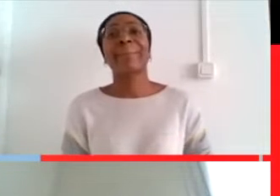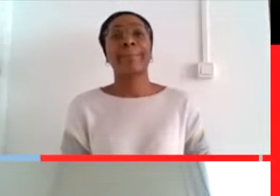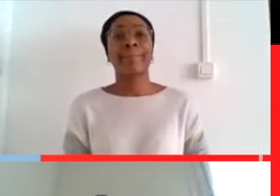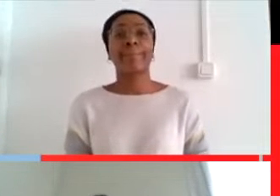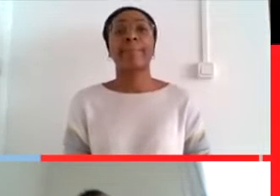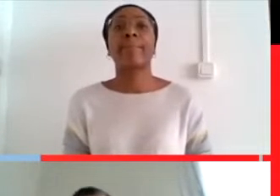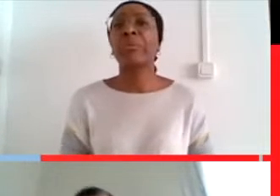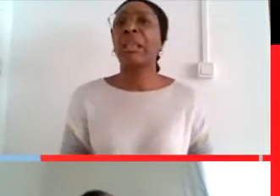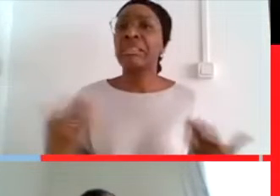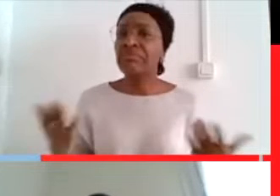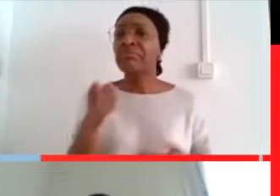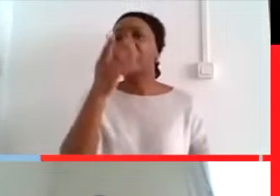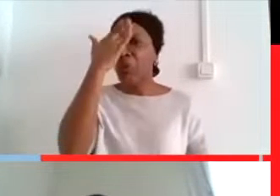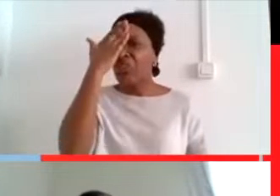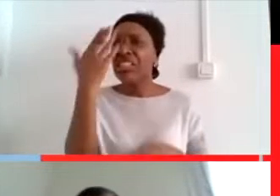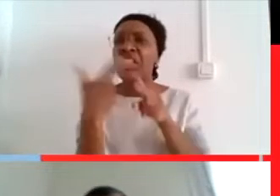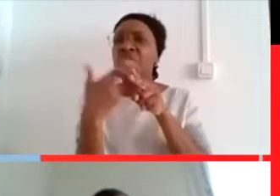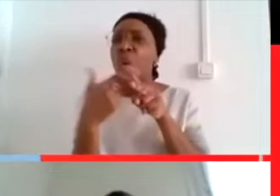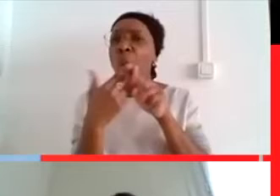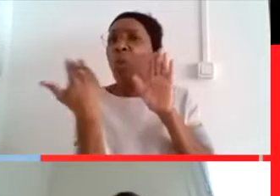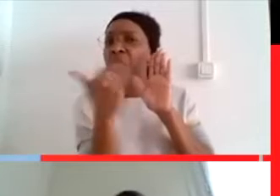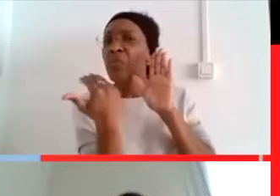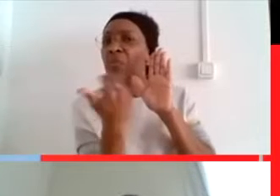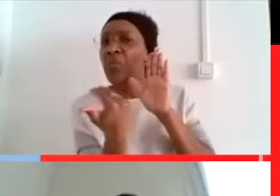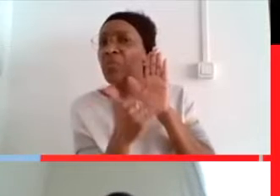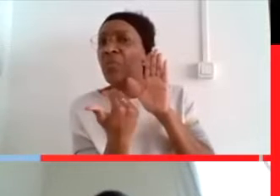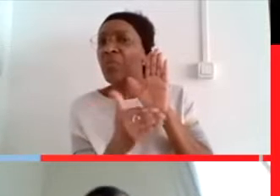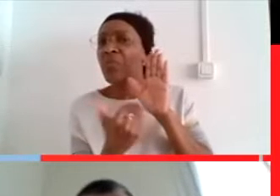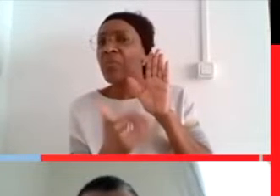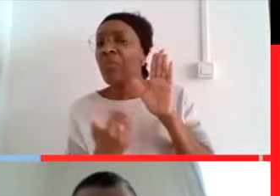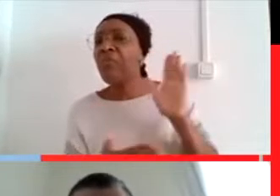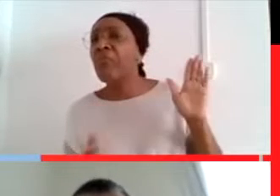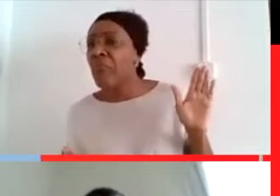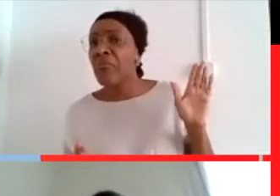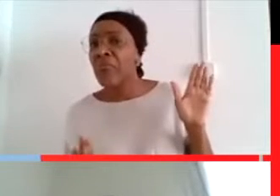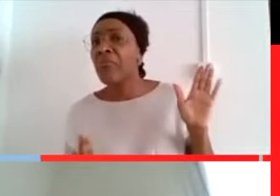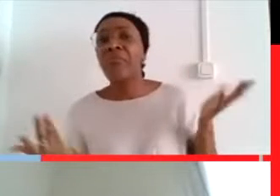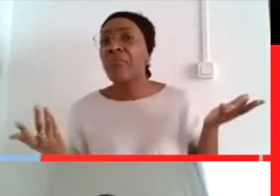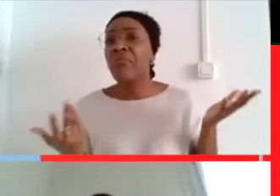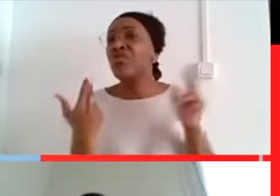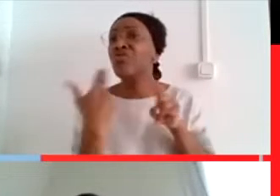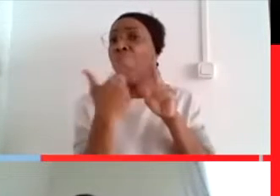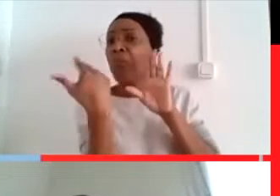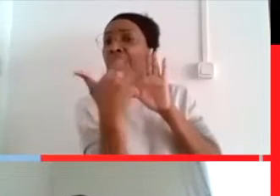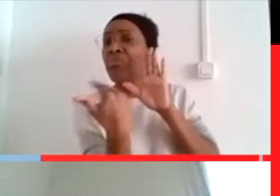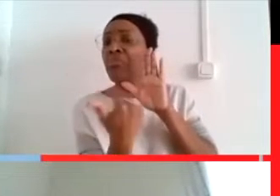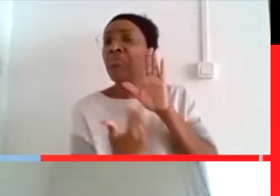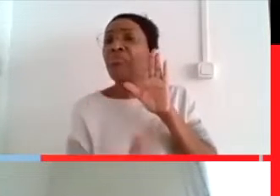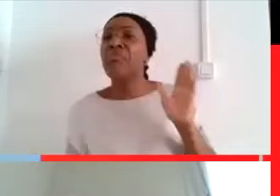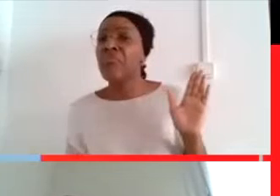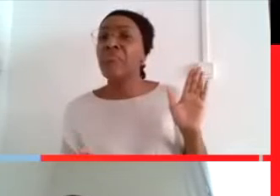OK. Est-ce que ça vous dit quelque chose? Squeezie, Norman Tavo, Cyprien, Enjoy Phoenix,